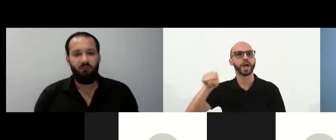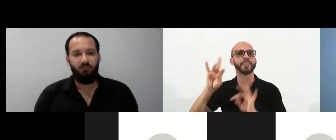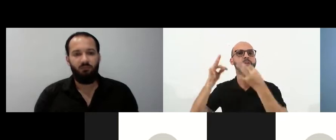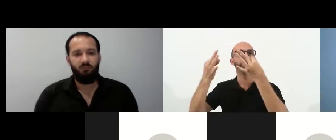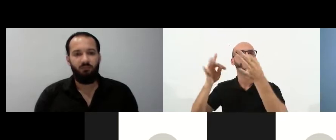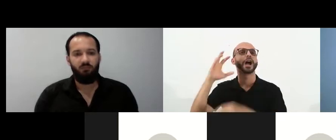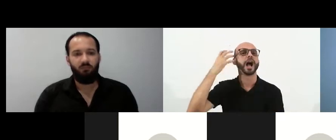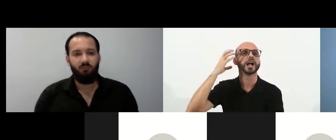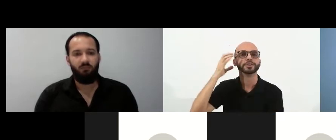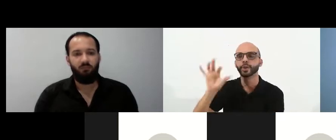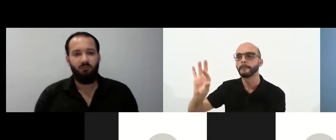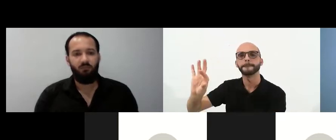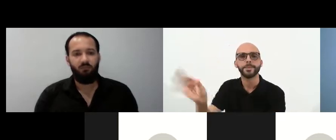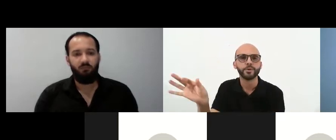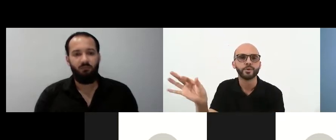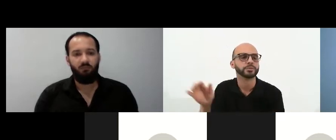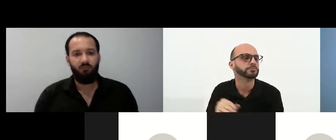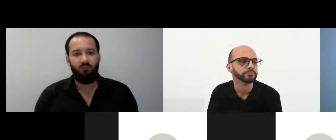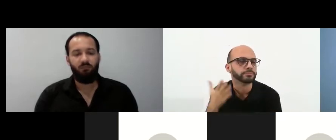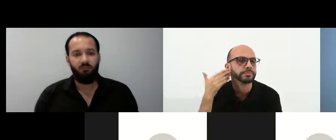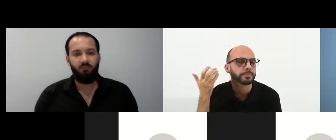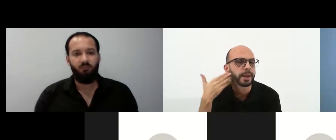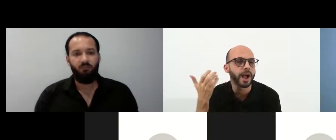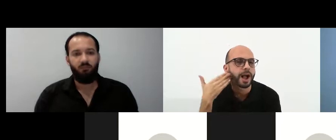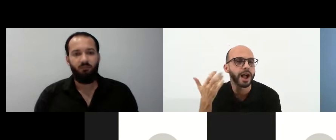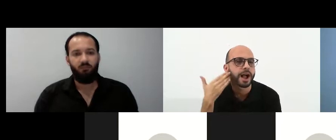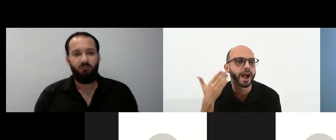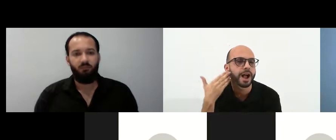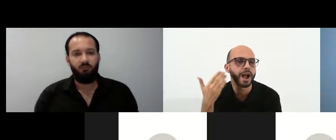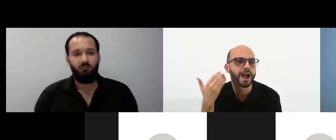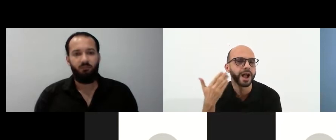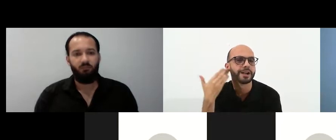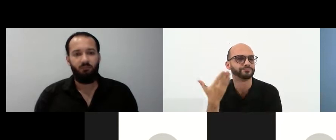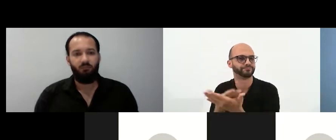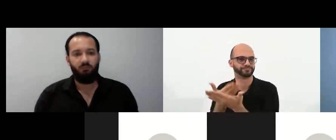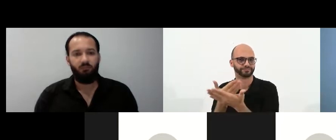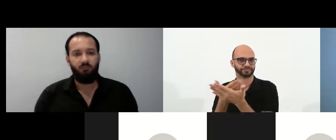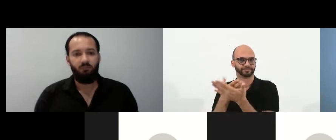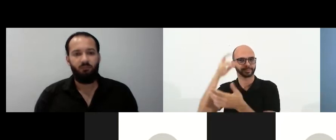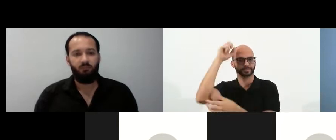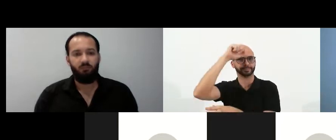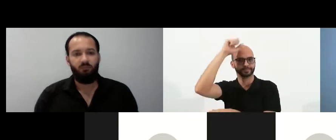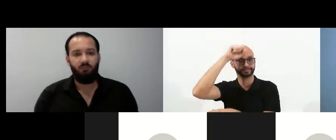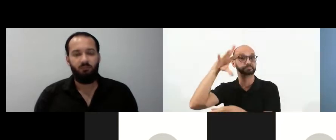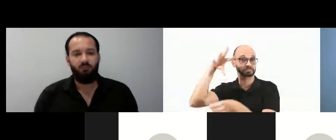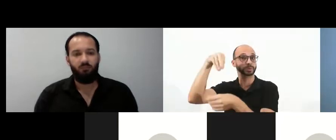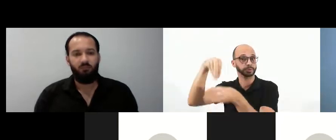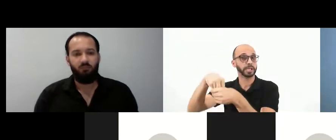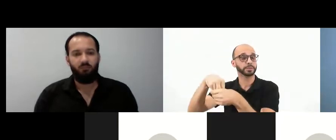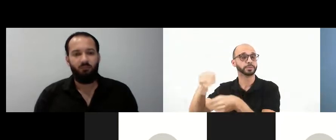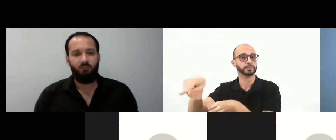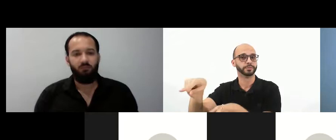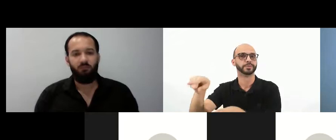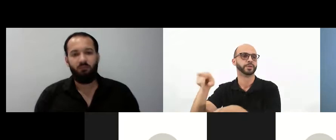a população, elas utilizavam dessa tecnologia, então elas obtinham as informações através,